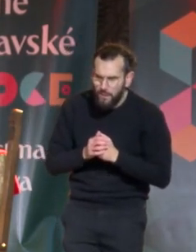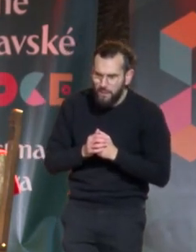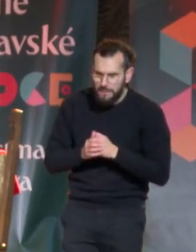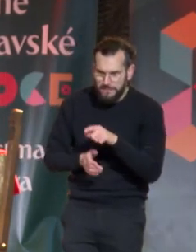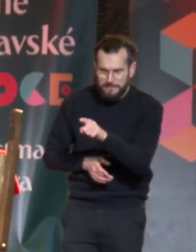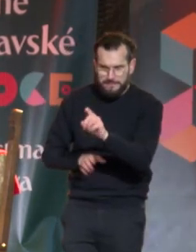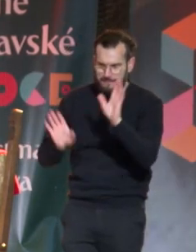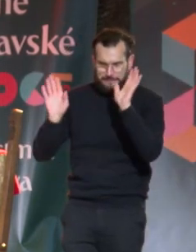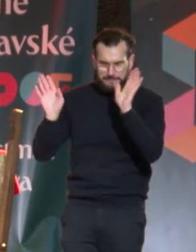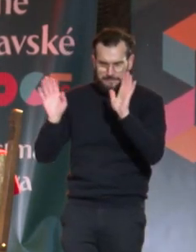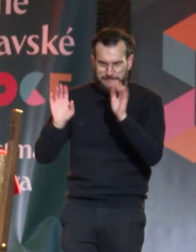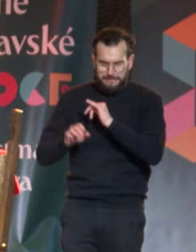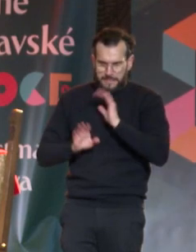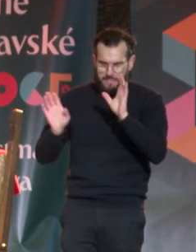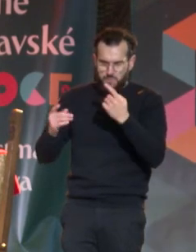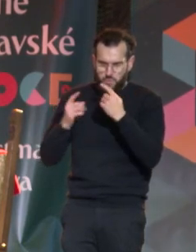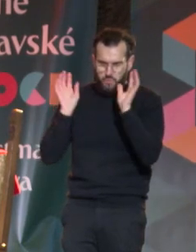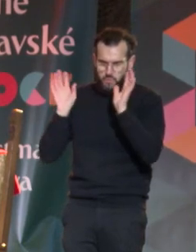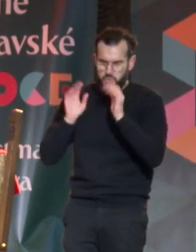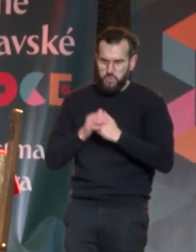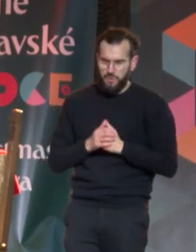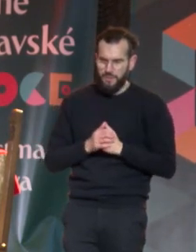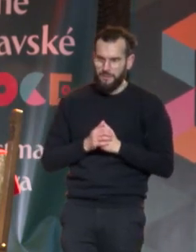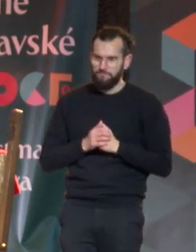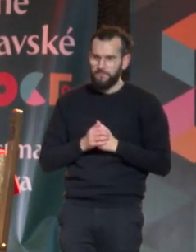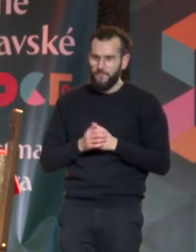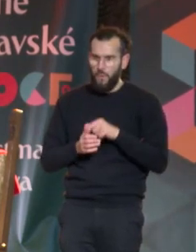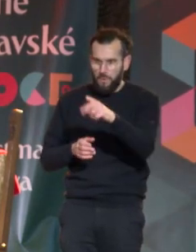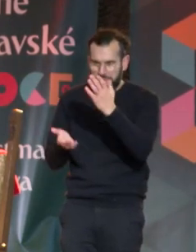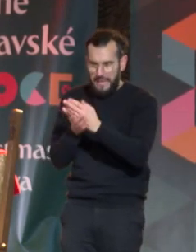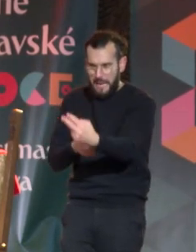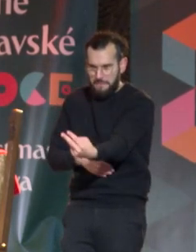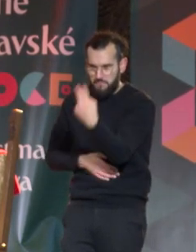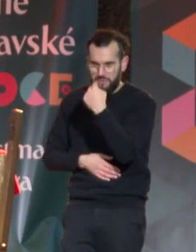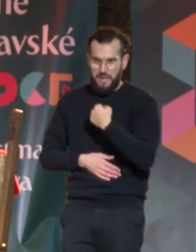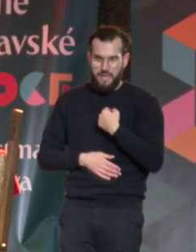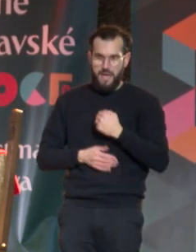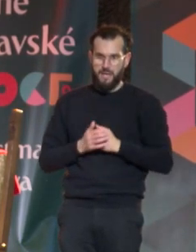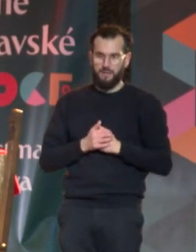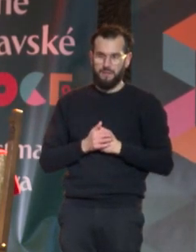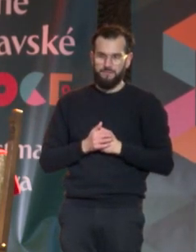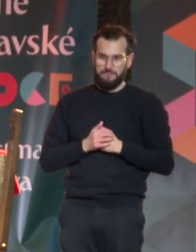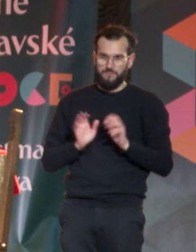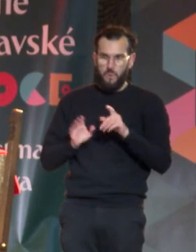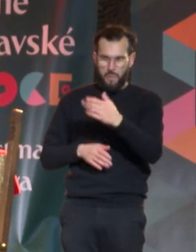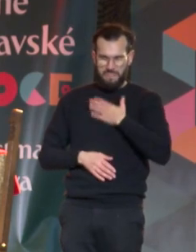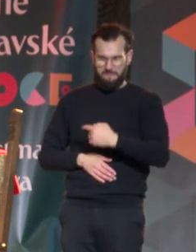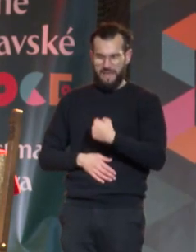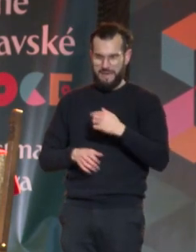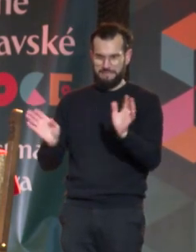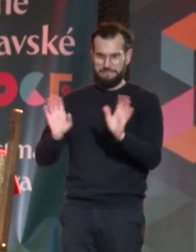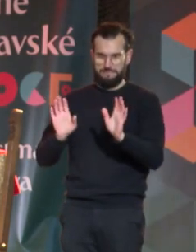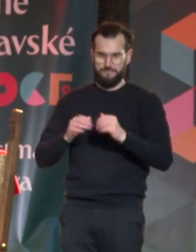fakt neradno zahrávať. Odjak živa na mňa striehne a rozhodne ma nemá rád.